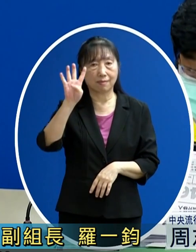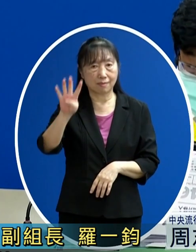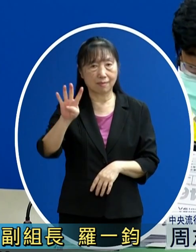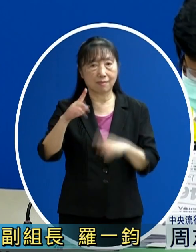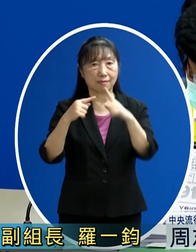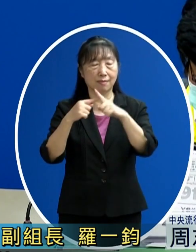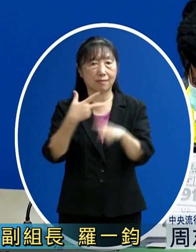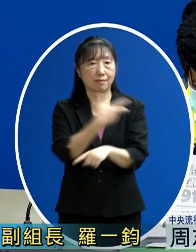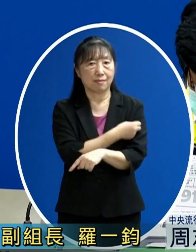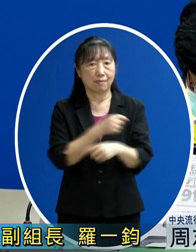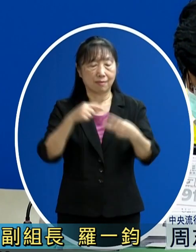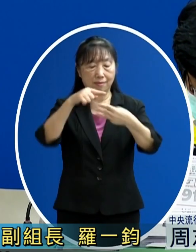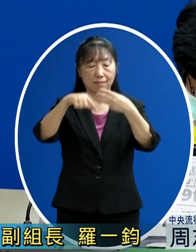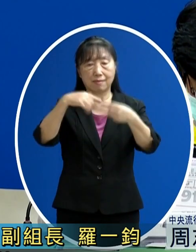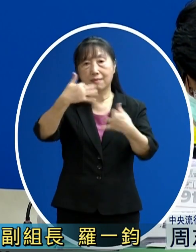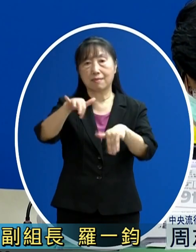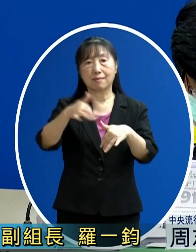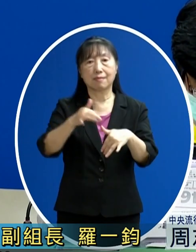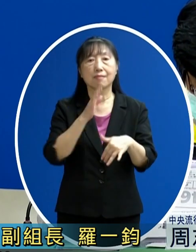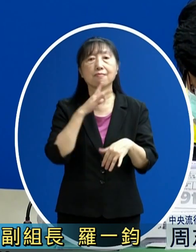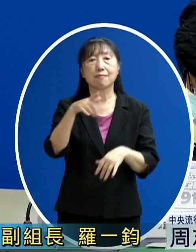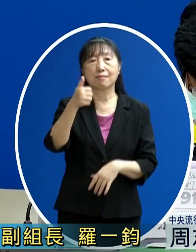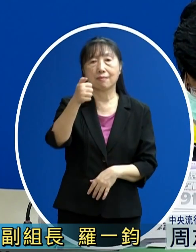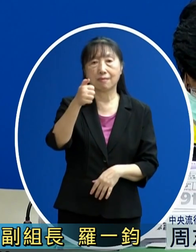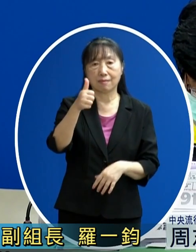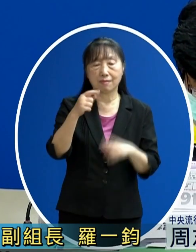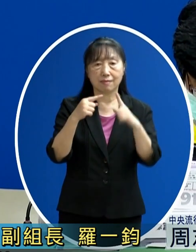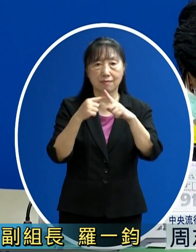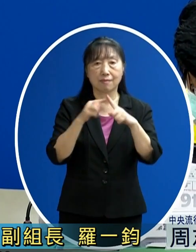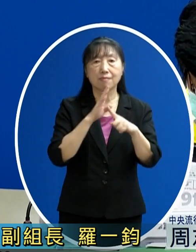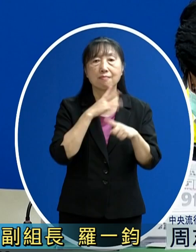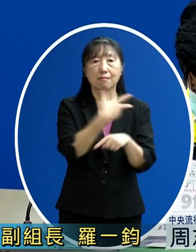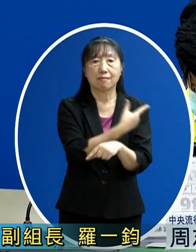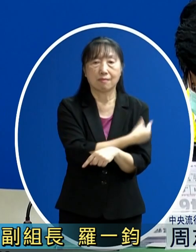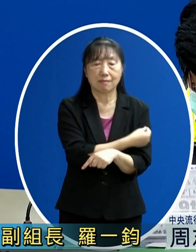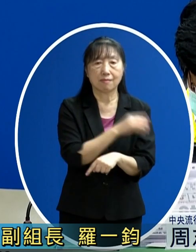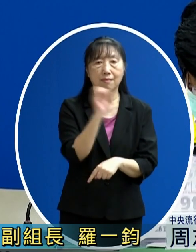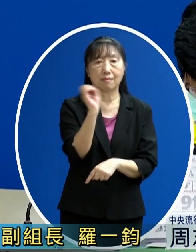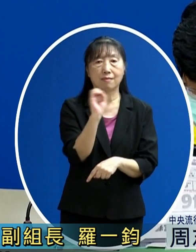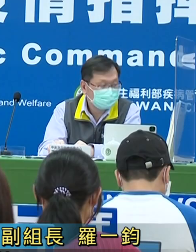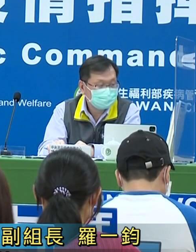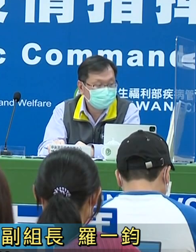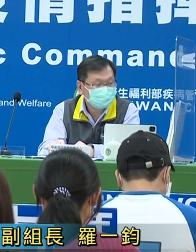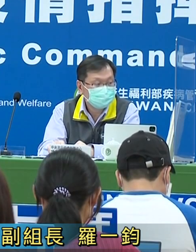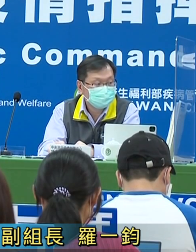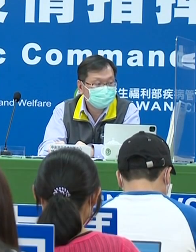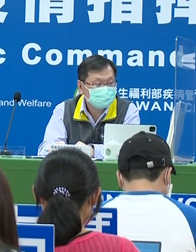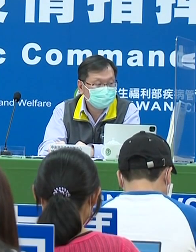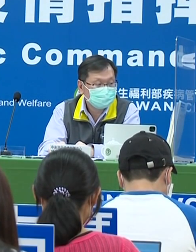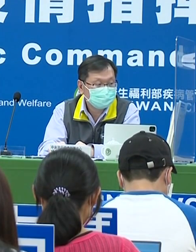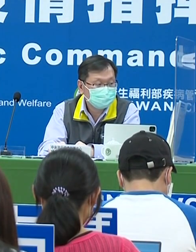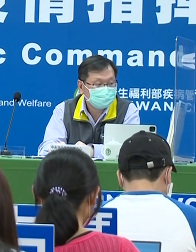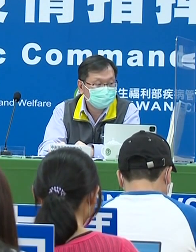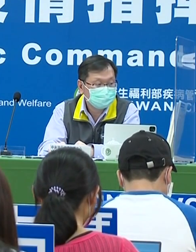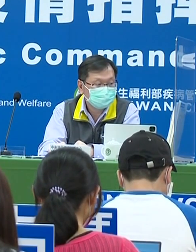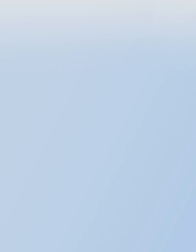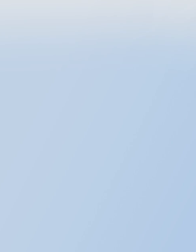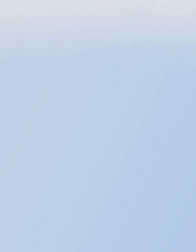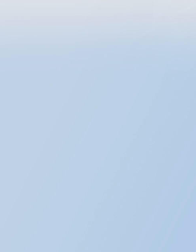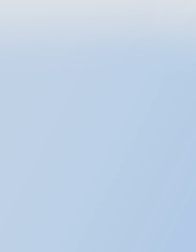打满3剂的疫苗，其中55位是没有接种任何1剂的疫苗。 死亡个案中有2名婴儿，一例是印